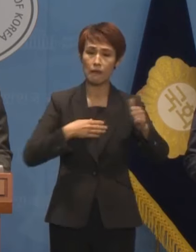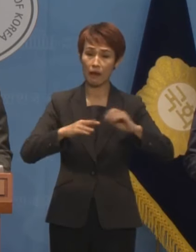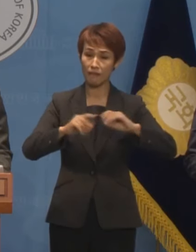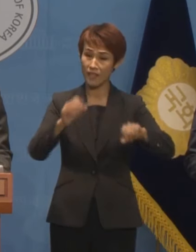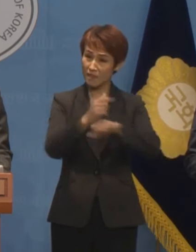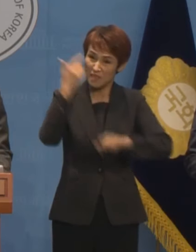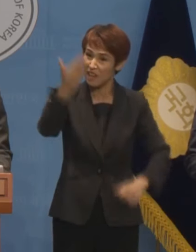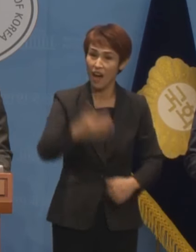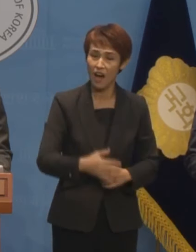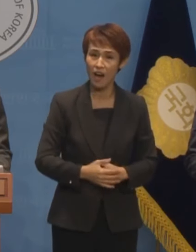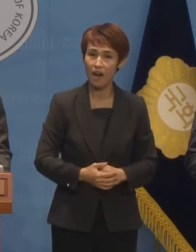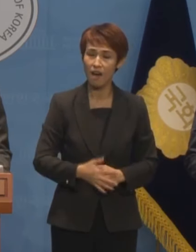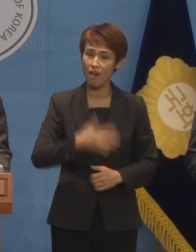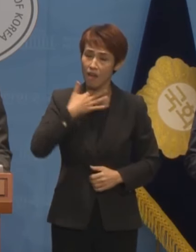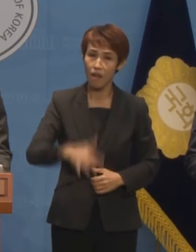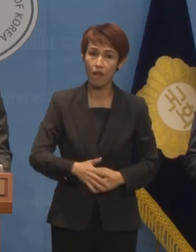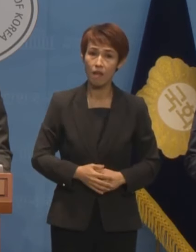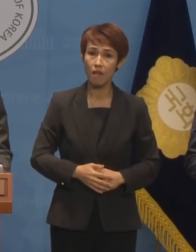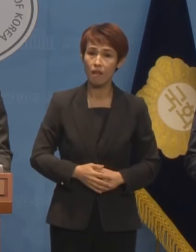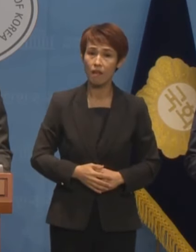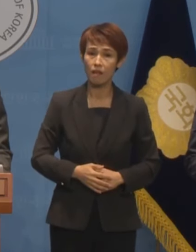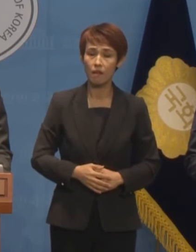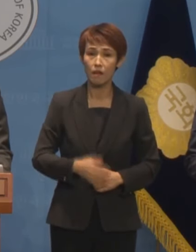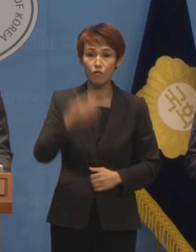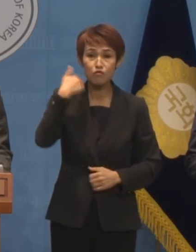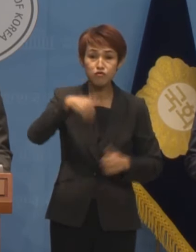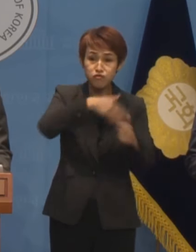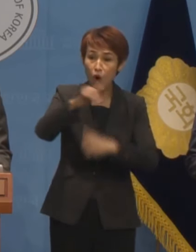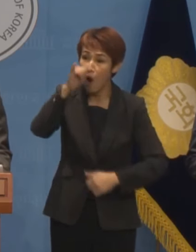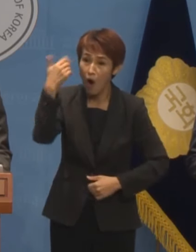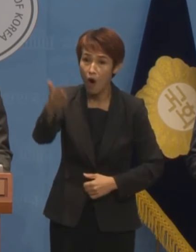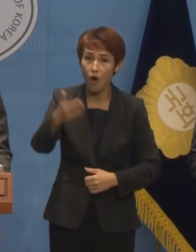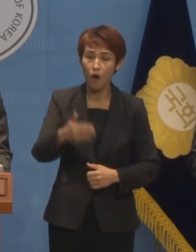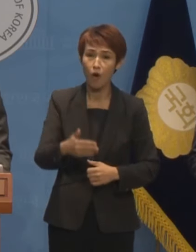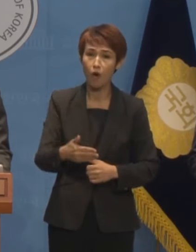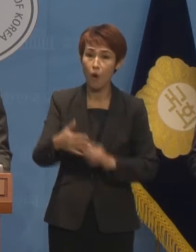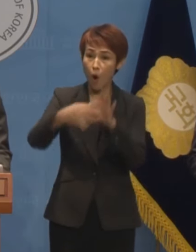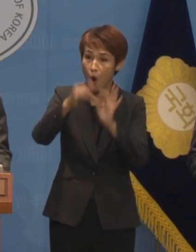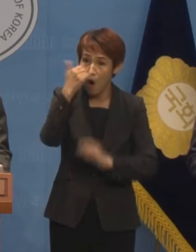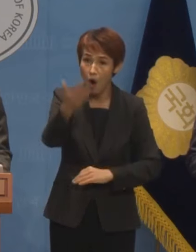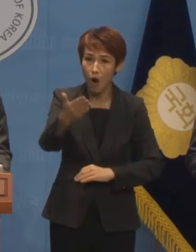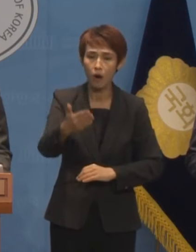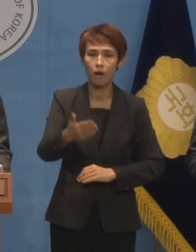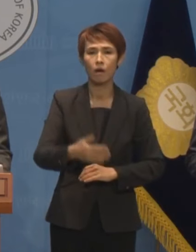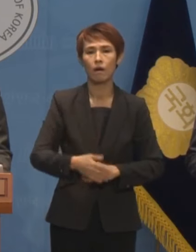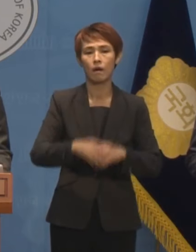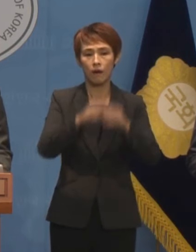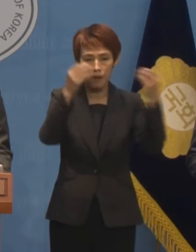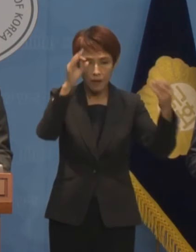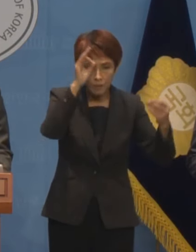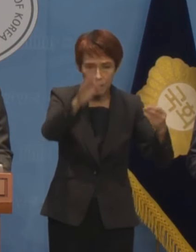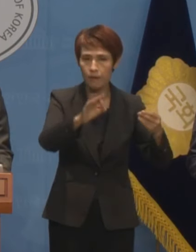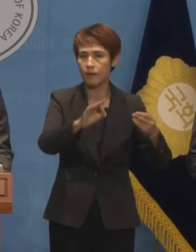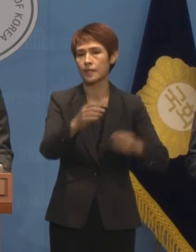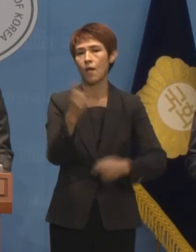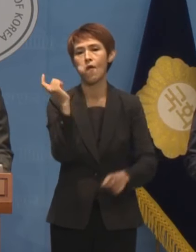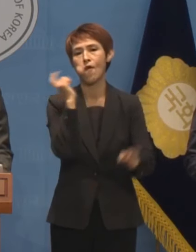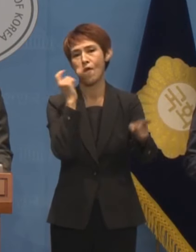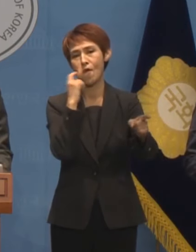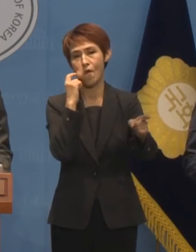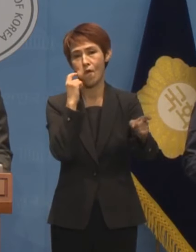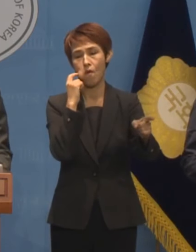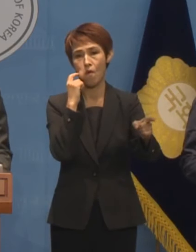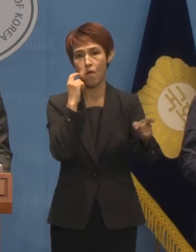샀습니까? 제 주변 사람 있습니까? 라고 말했습니다만 이 역시 사실이 아닌 것으로 보입니다.